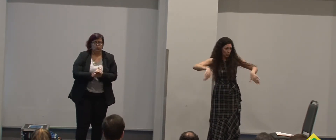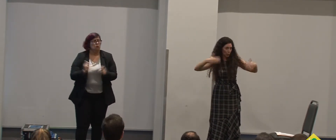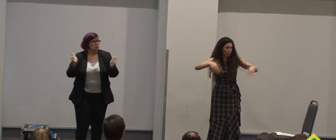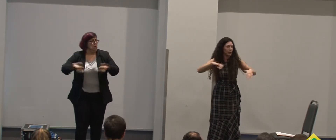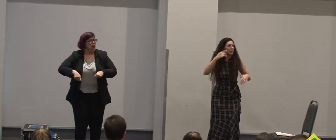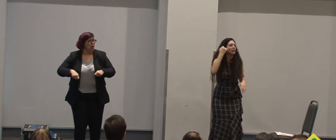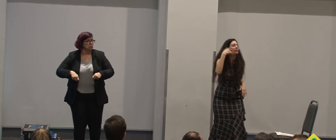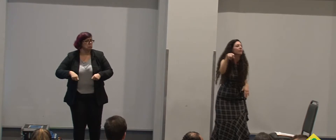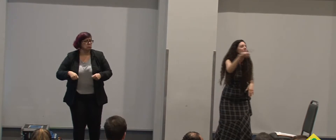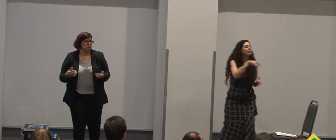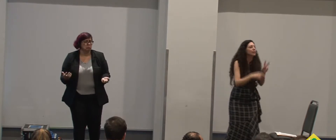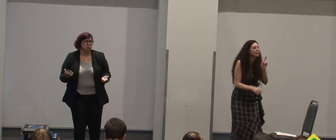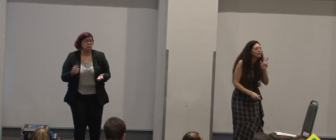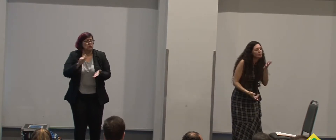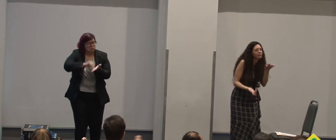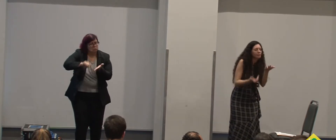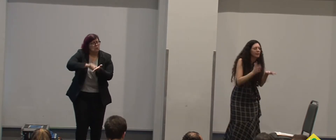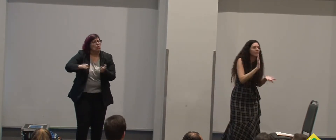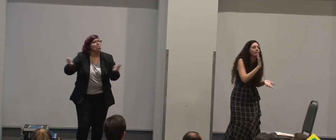línguas.